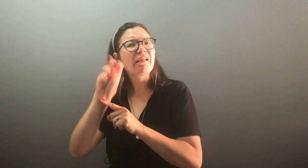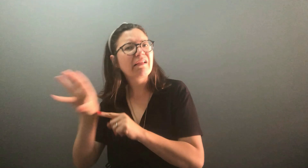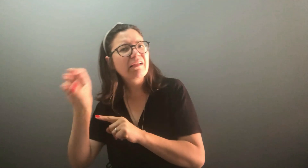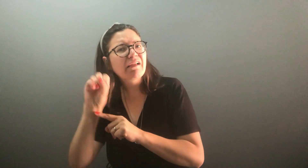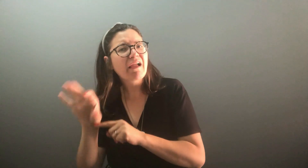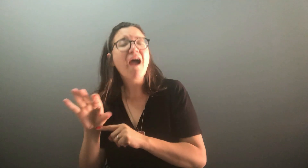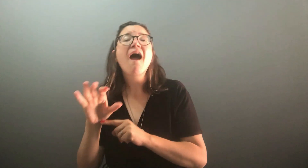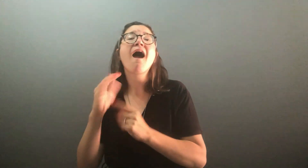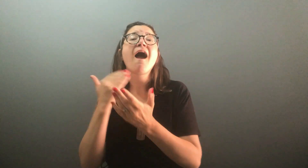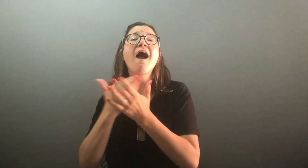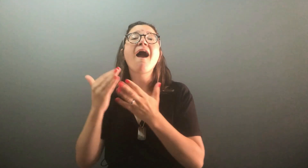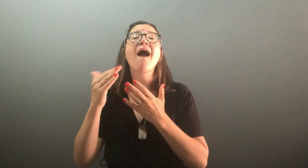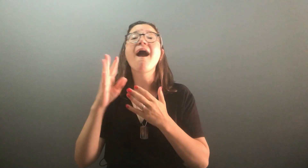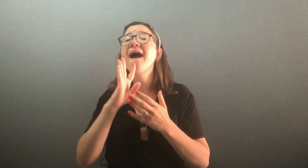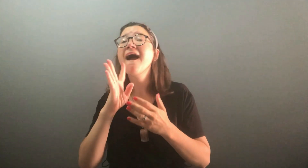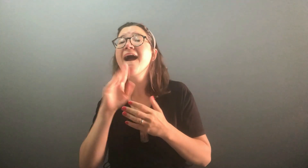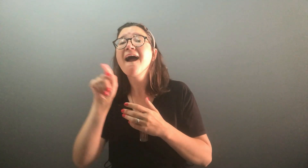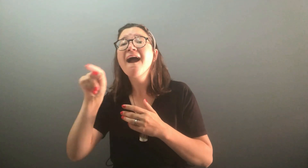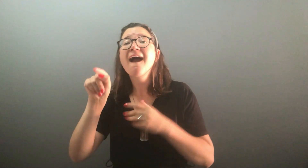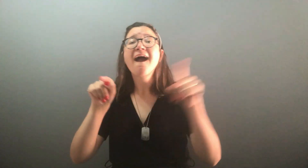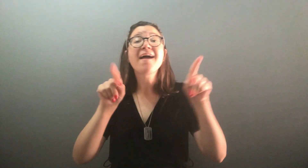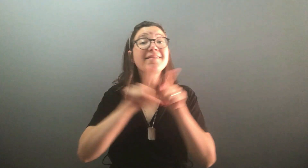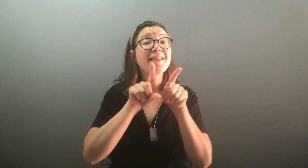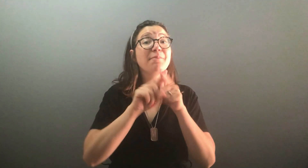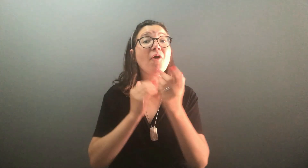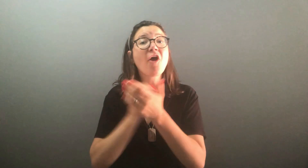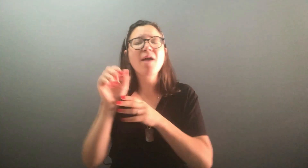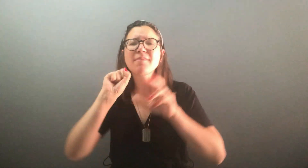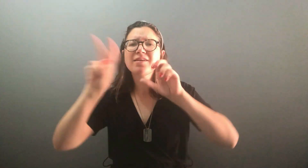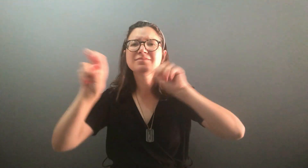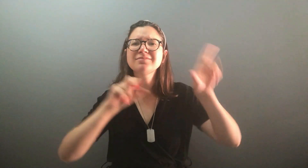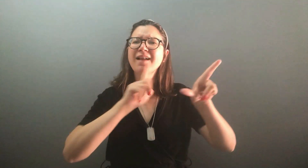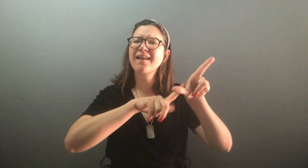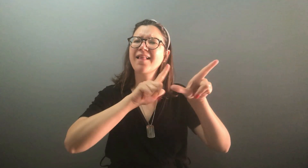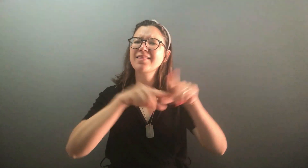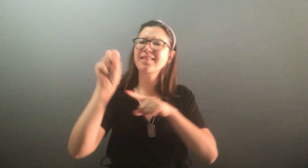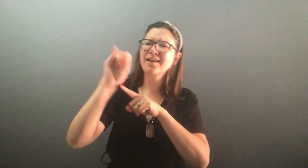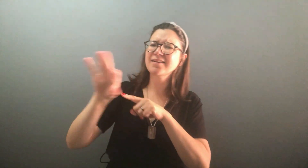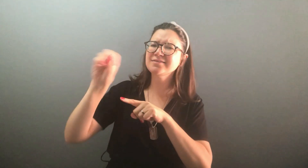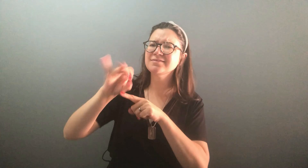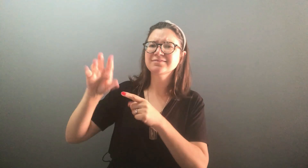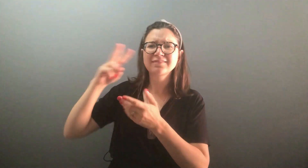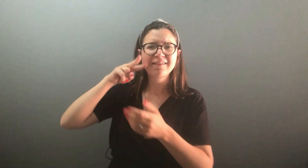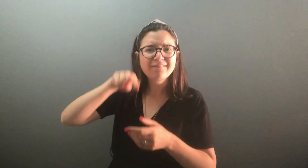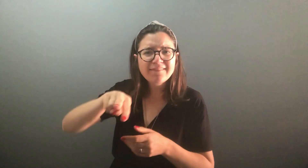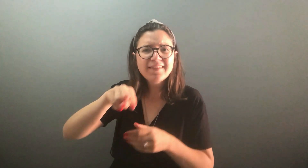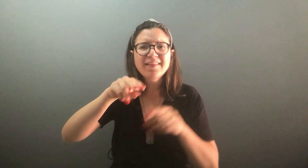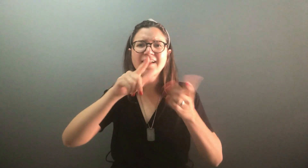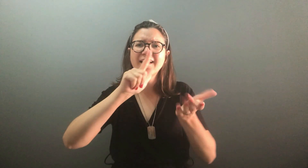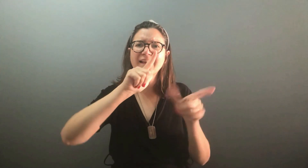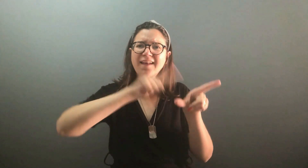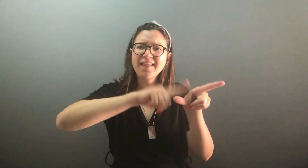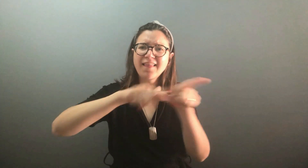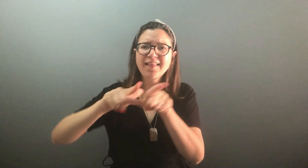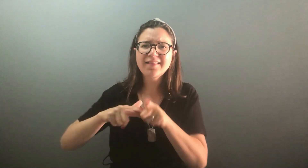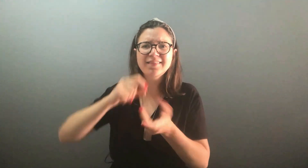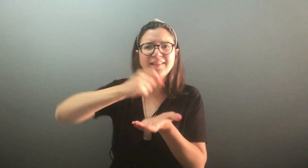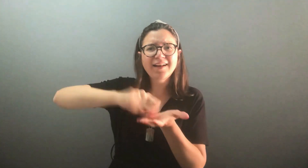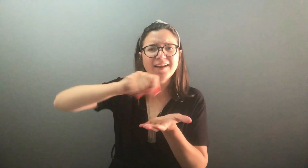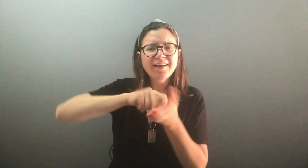vai ver a datilologia, depois ela vai relacionar com o conhecimento que ela vai ter depois sobre as letras, em momento de escrita, em